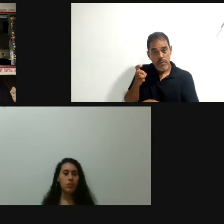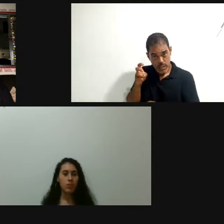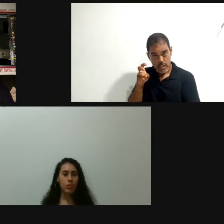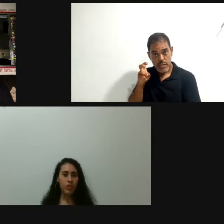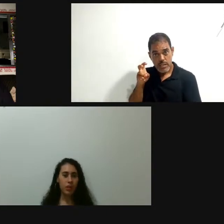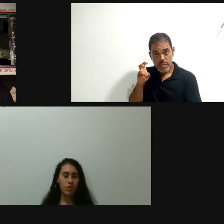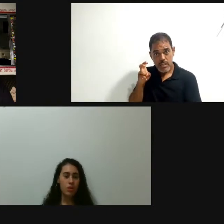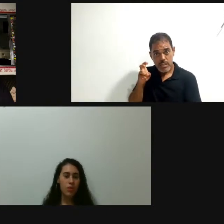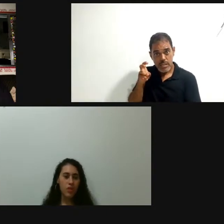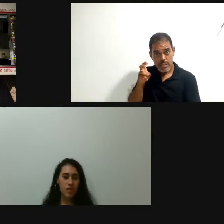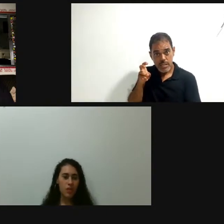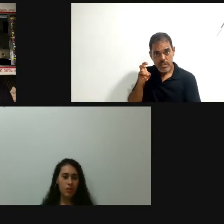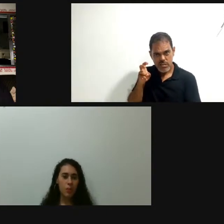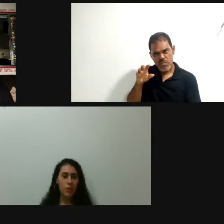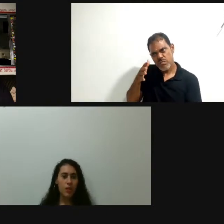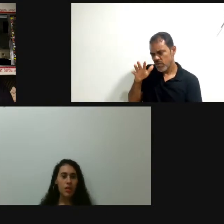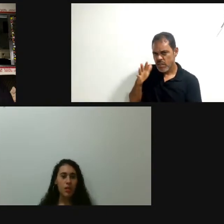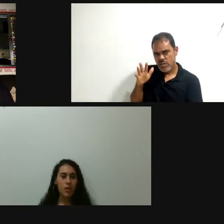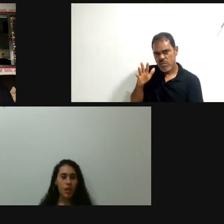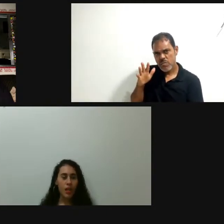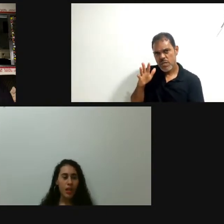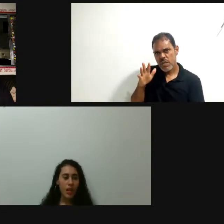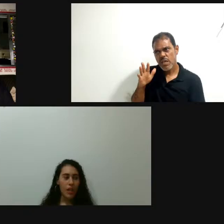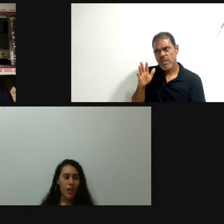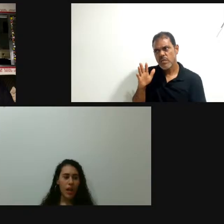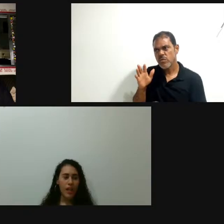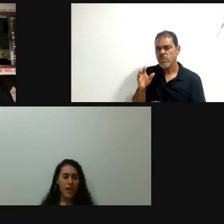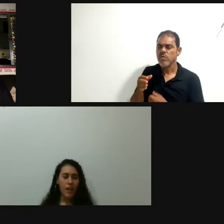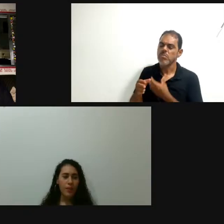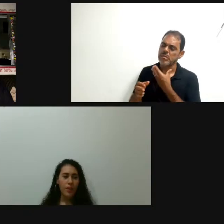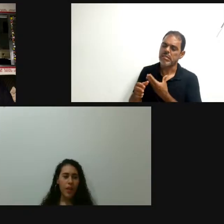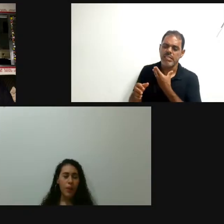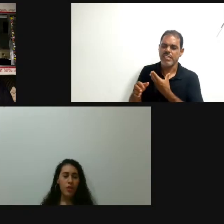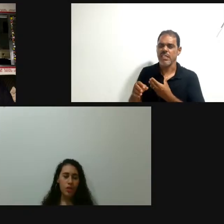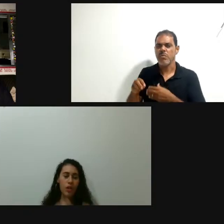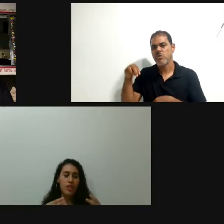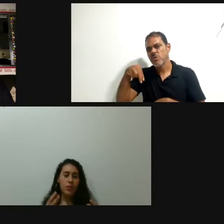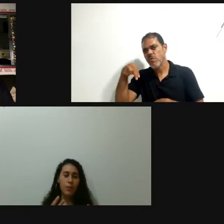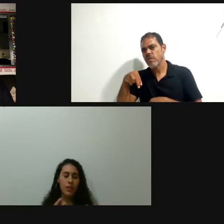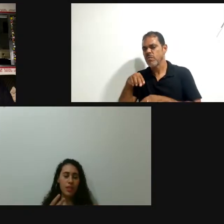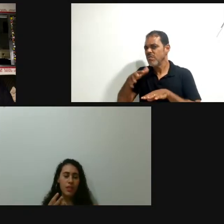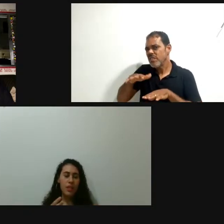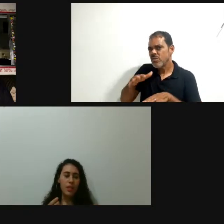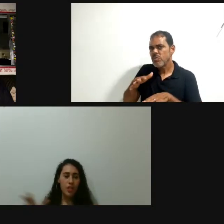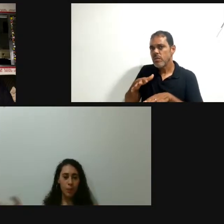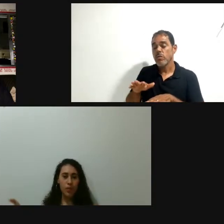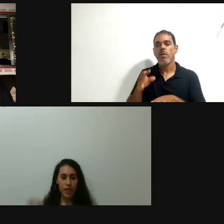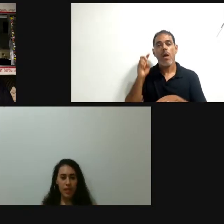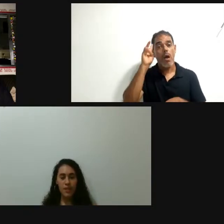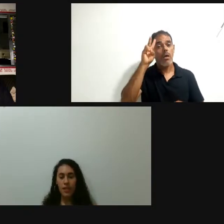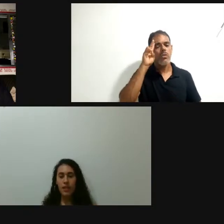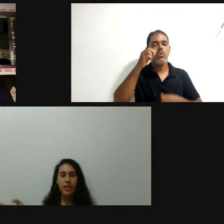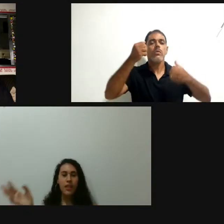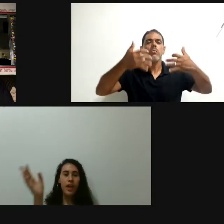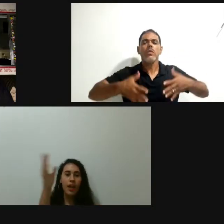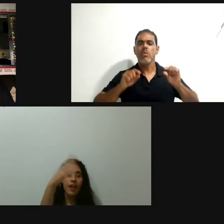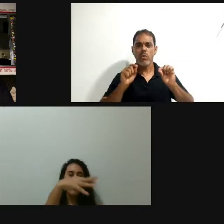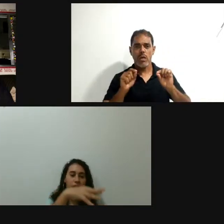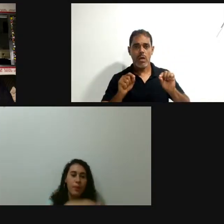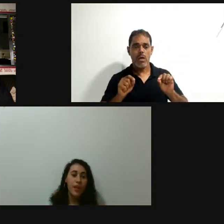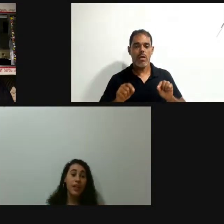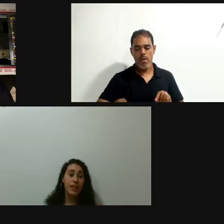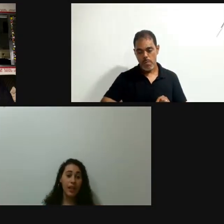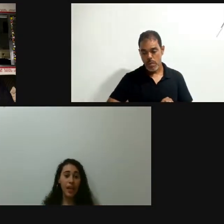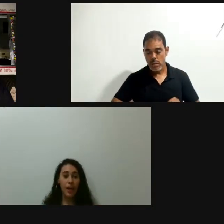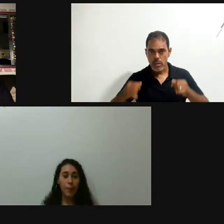2025, no final de 2025. Aí é uma história de uma menina japonesa que ela